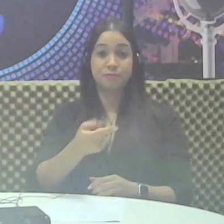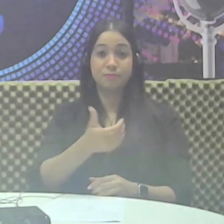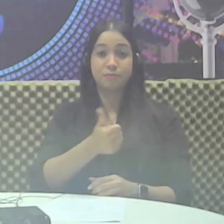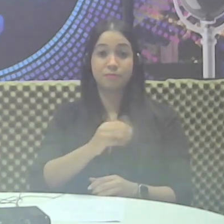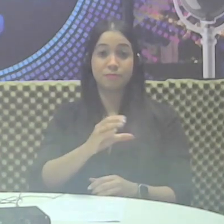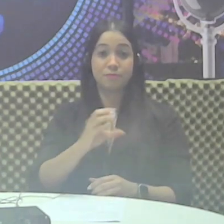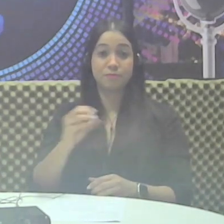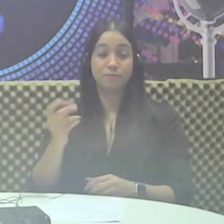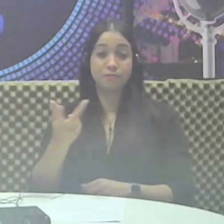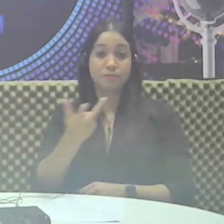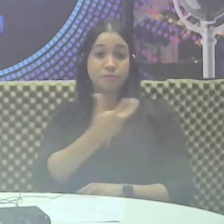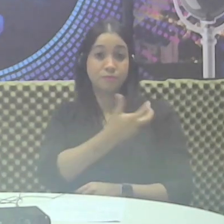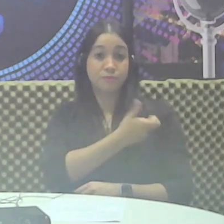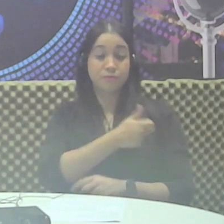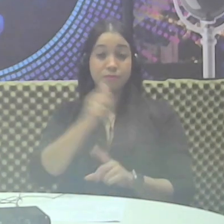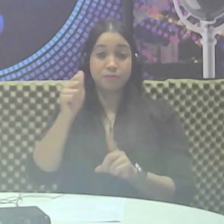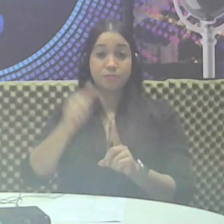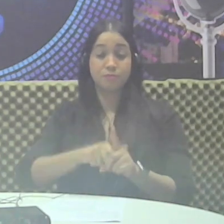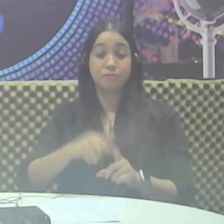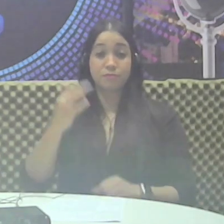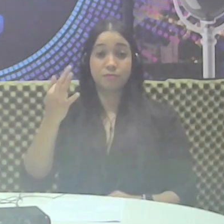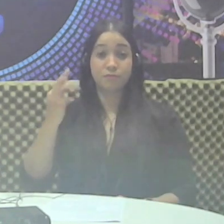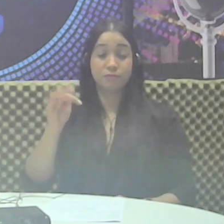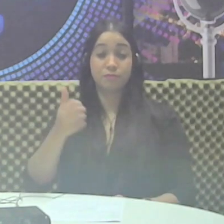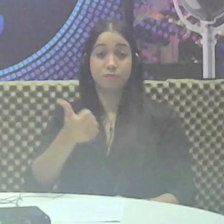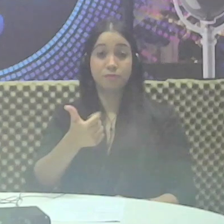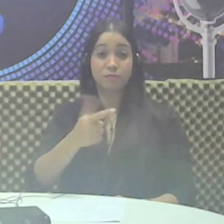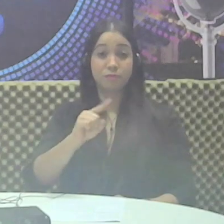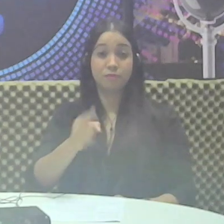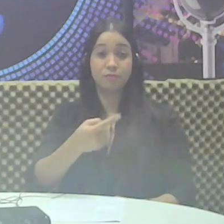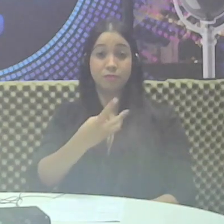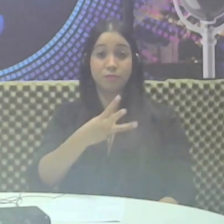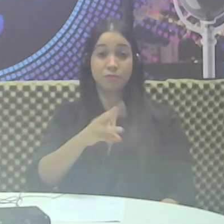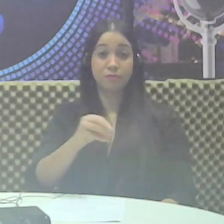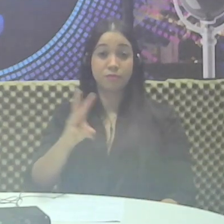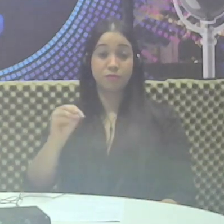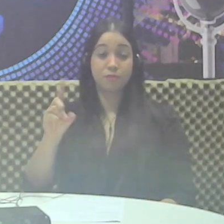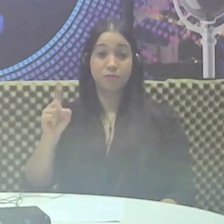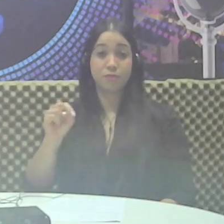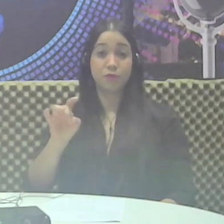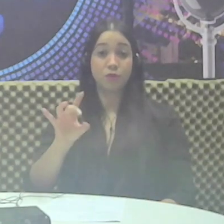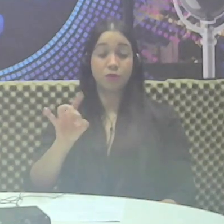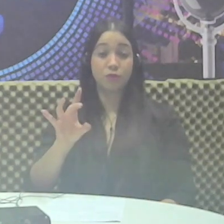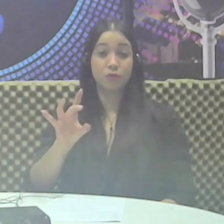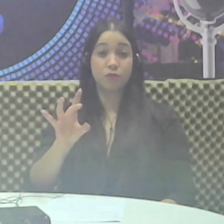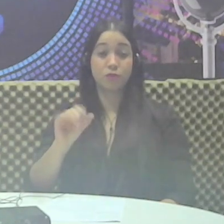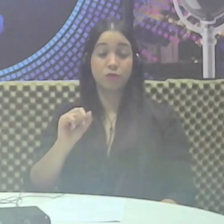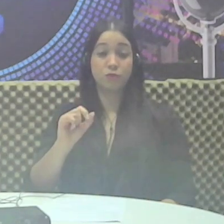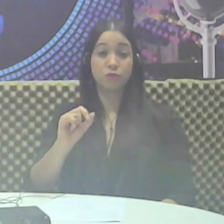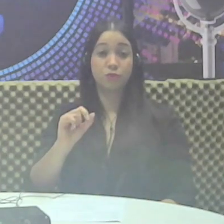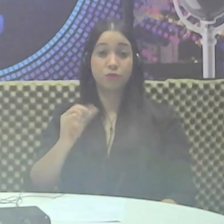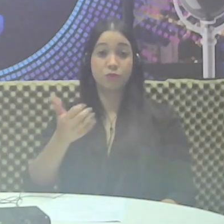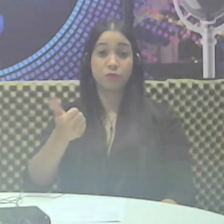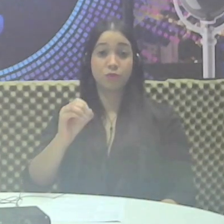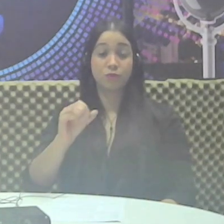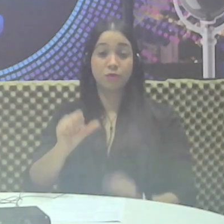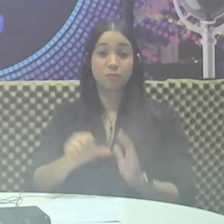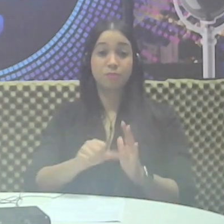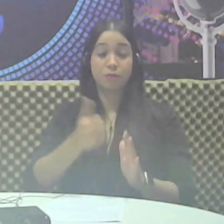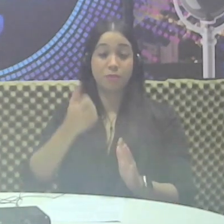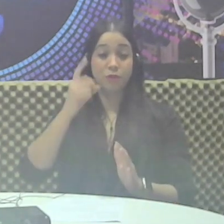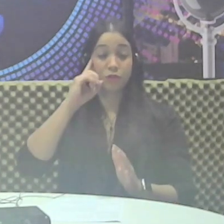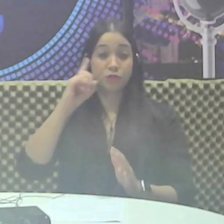doses aplicadas durante o mês de fevereiro, 12.300 foram aplicadas apenas nos 10 primeiros dias